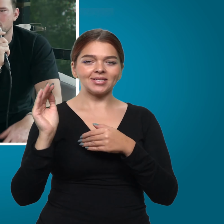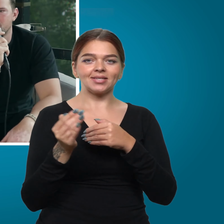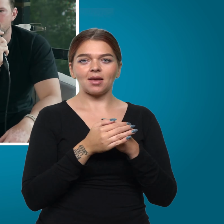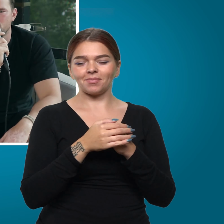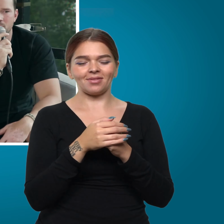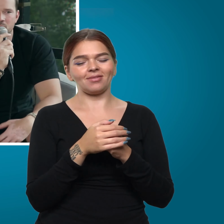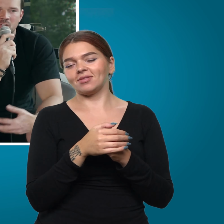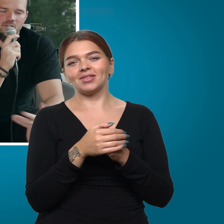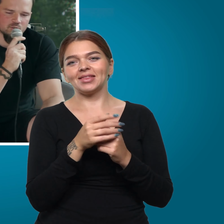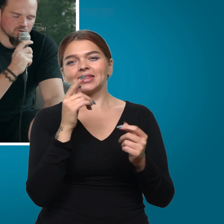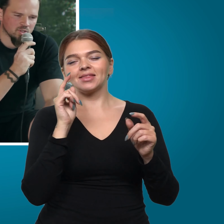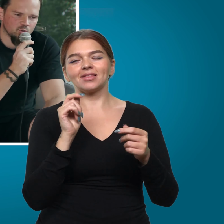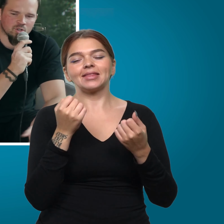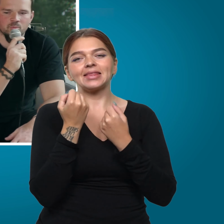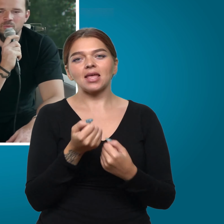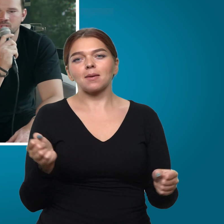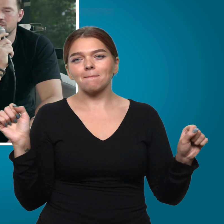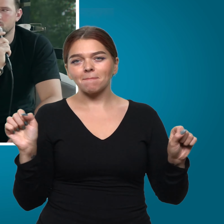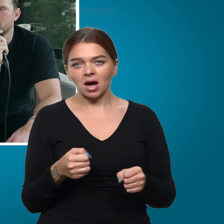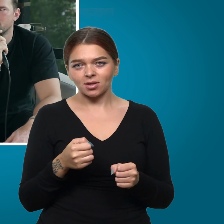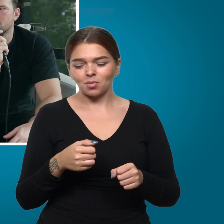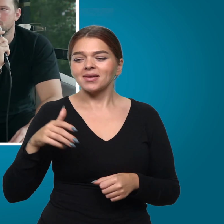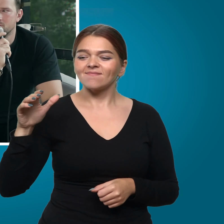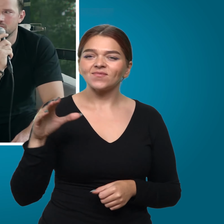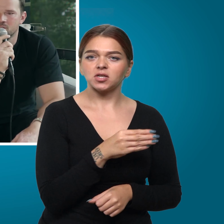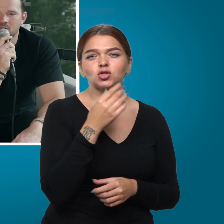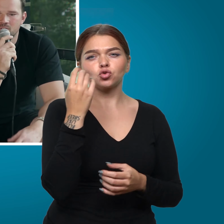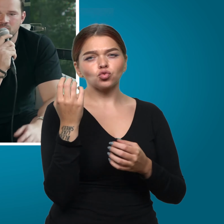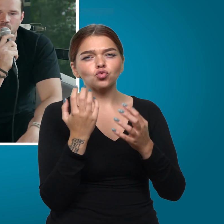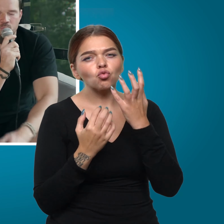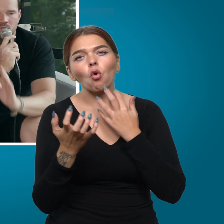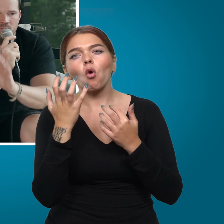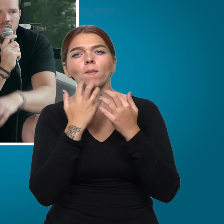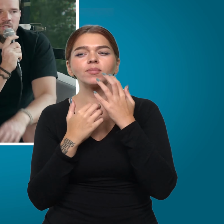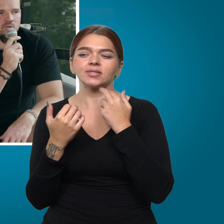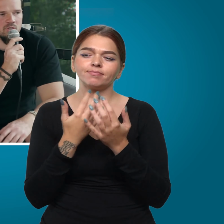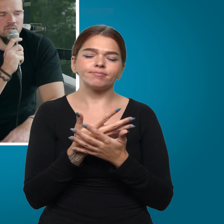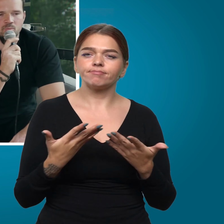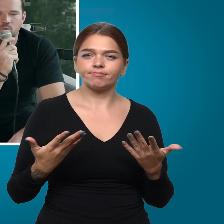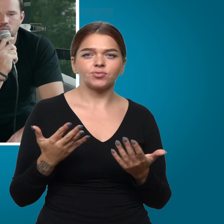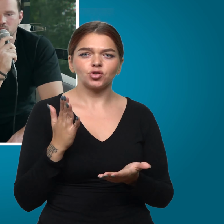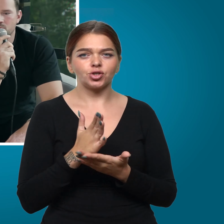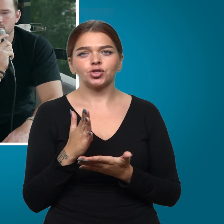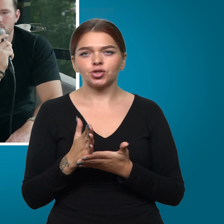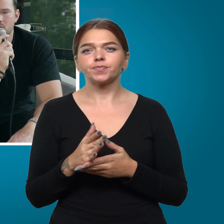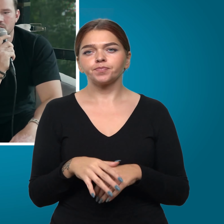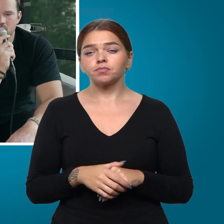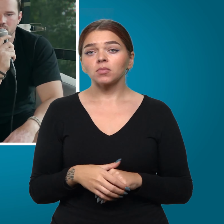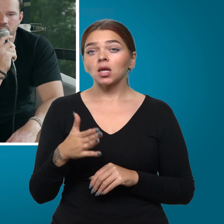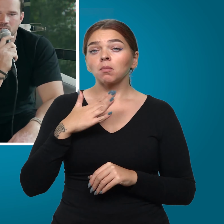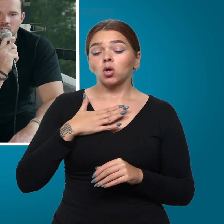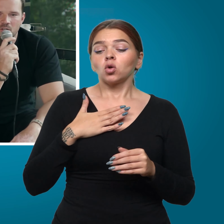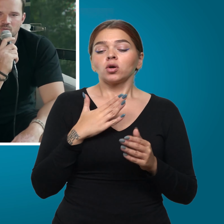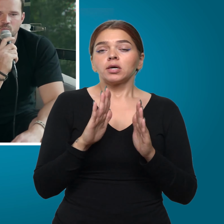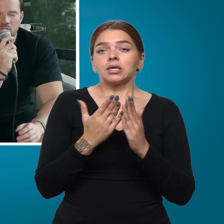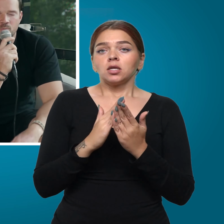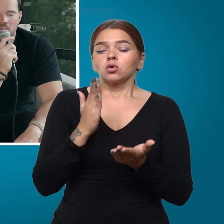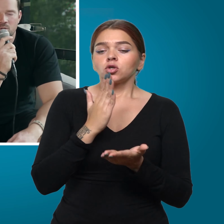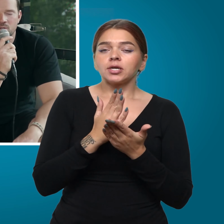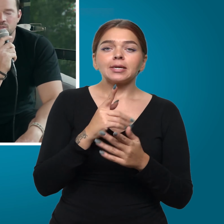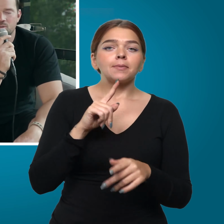kažką nesidomi, kažko nenori pabandyti, patirti. Ir yra, pas mane irgi knygoje yra ir pirmų kartų, ir tie, kas skaitė, vis